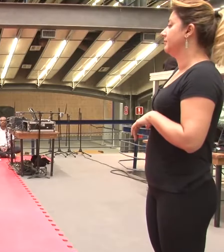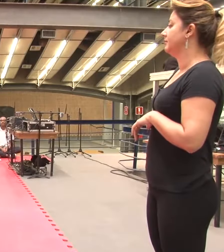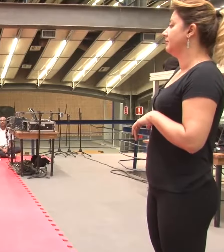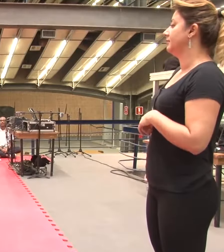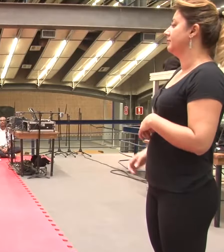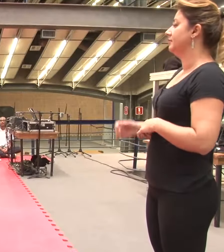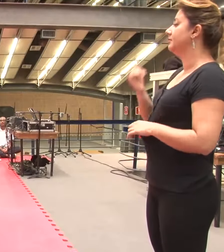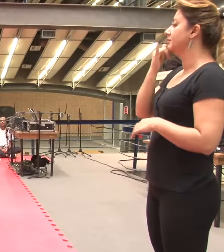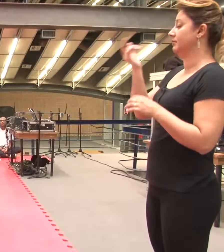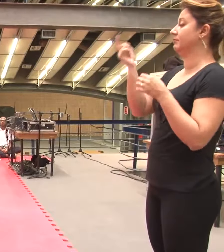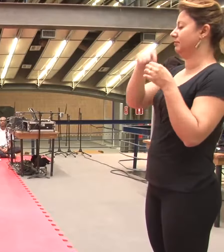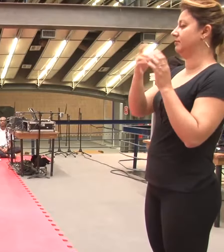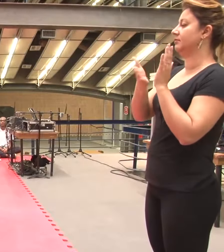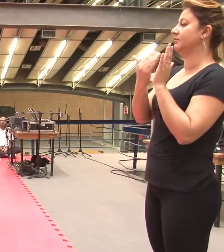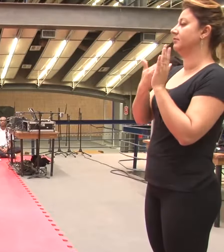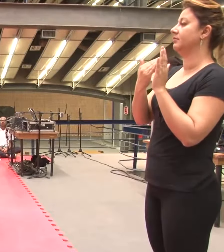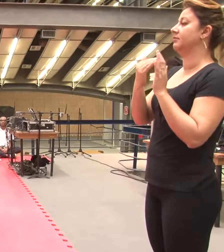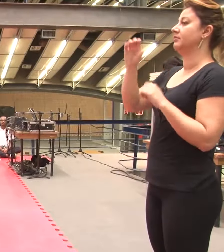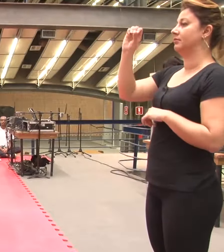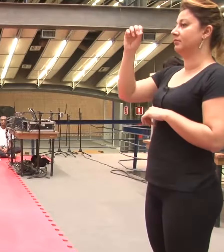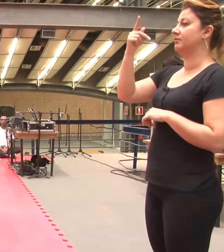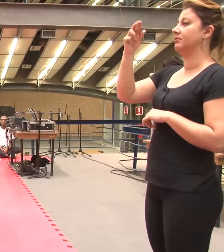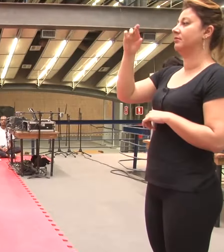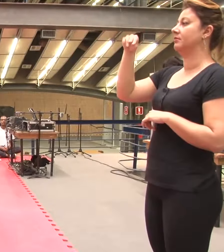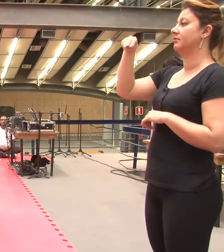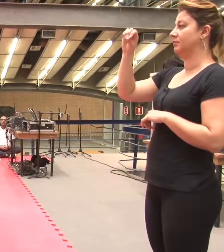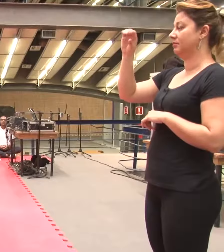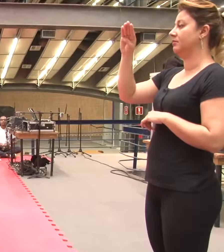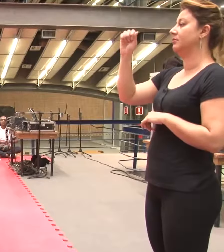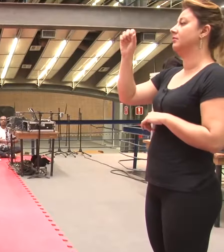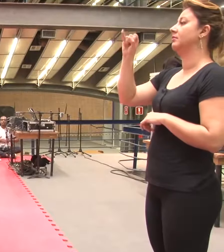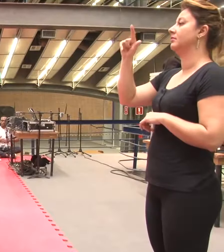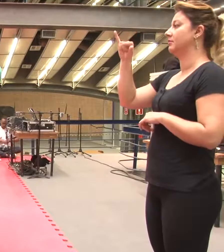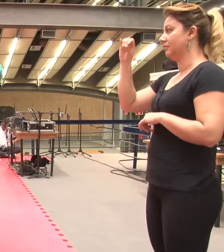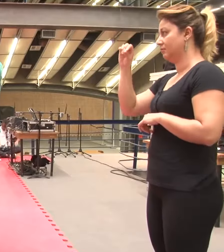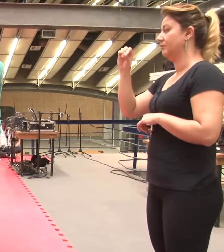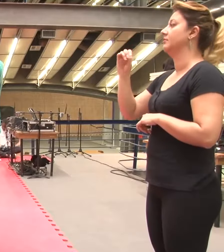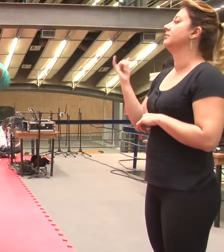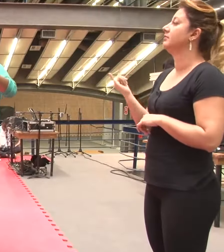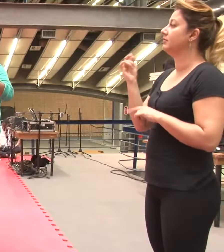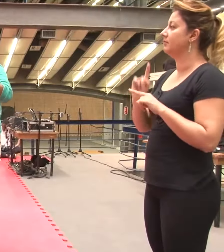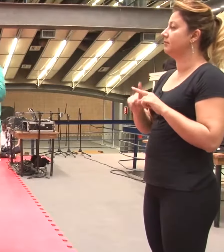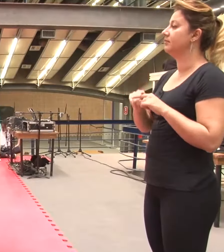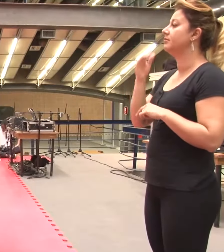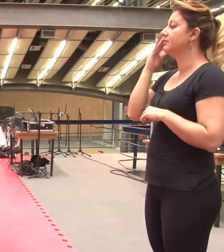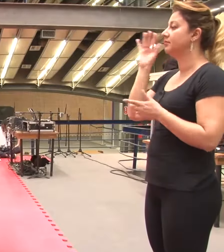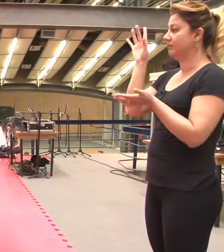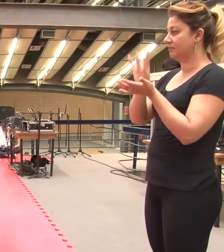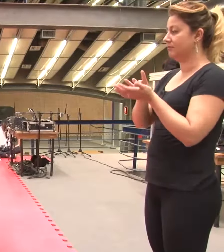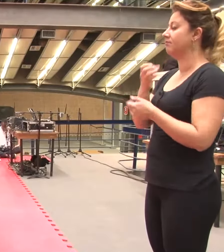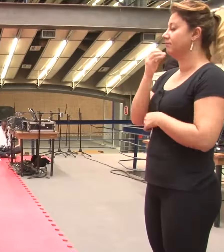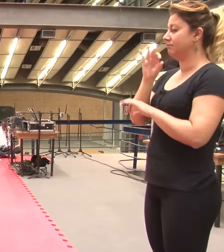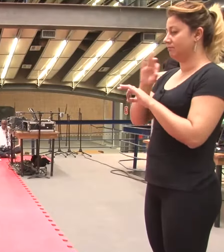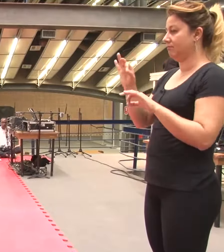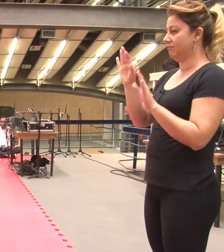Aliás, vou voltar ao Primo Vazio, que eu acho que para entreter e para ajudar a entender toda a articulação realista, vale muito a